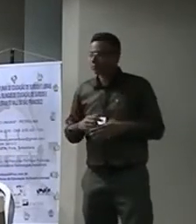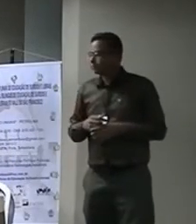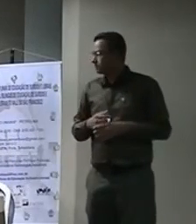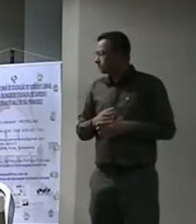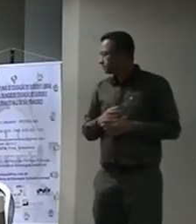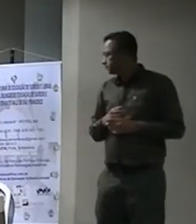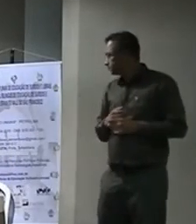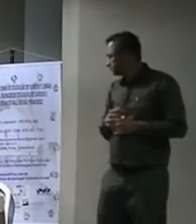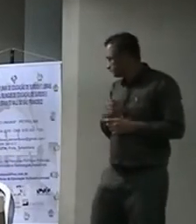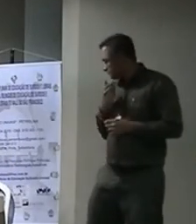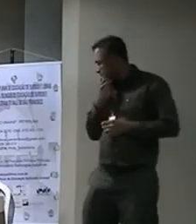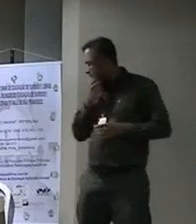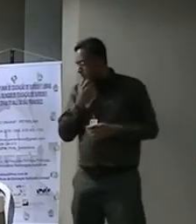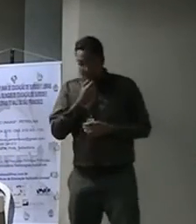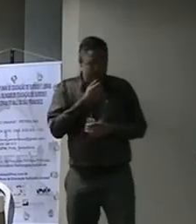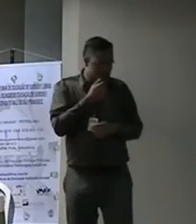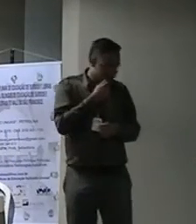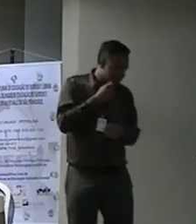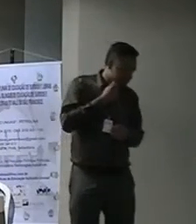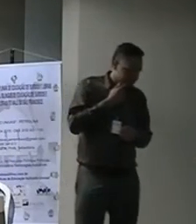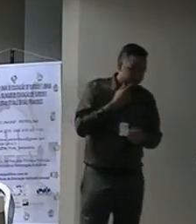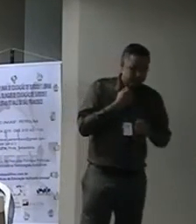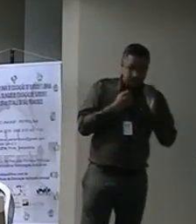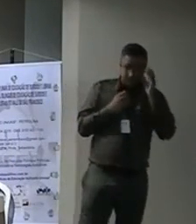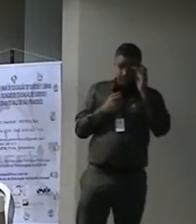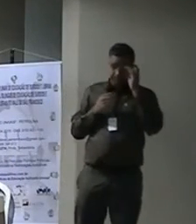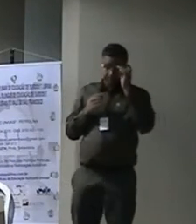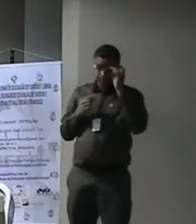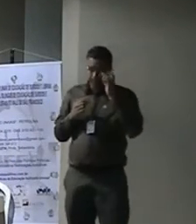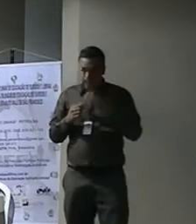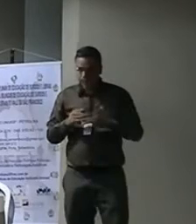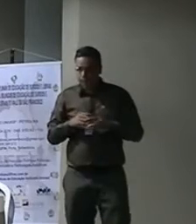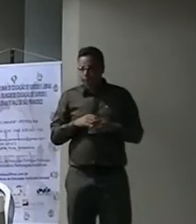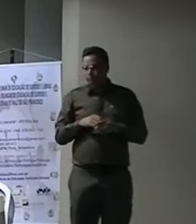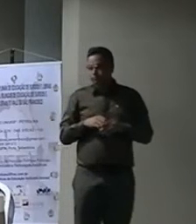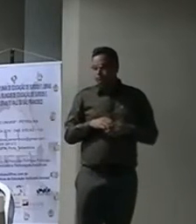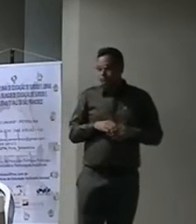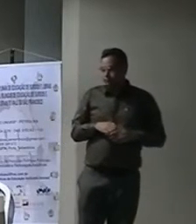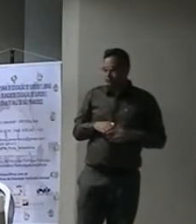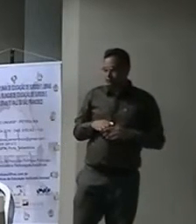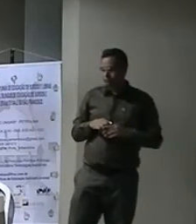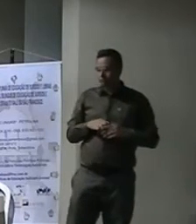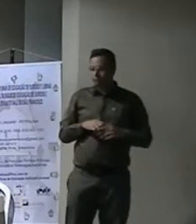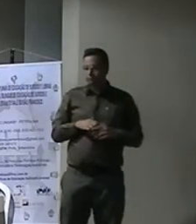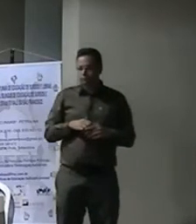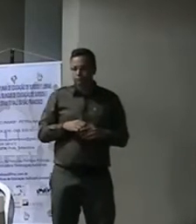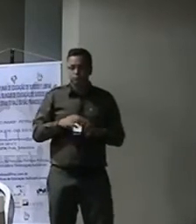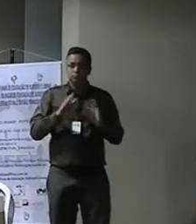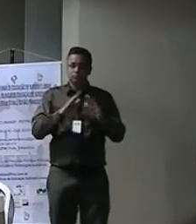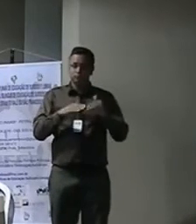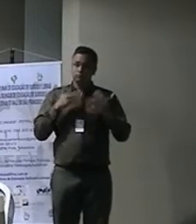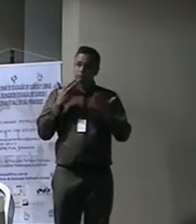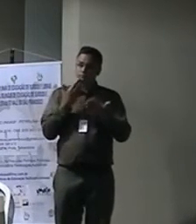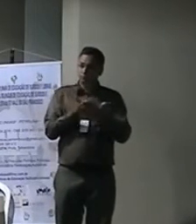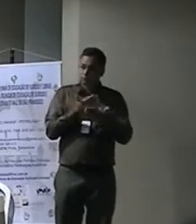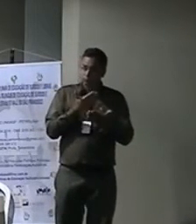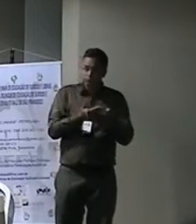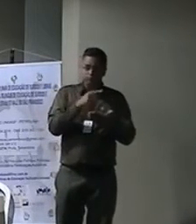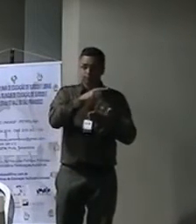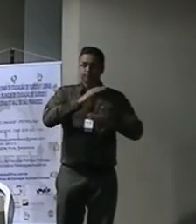Olha, na verdade, é como eu acabei de dizer, a escola ainda não tem esse